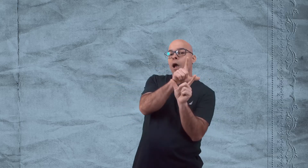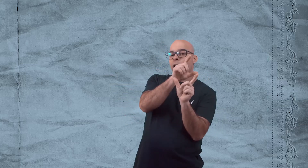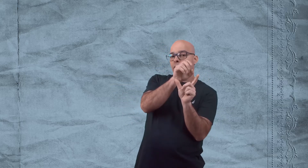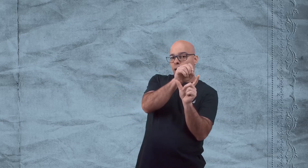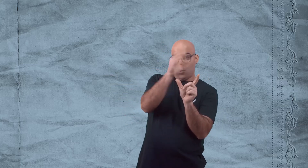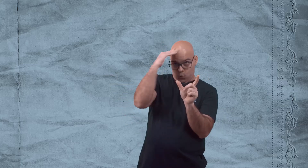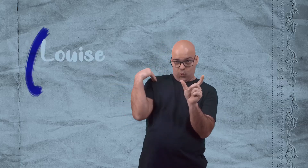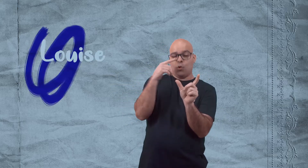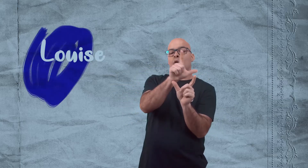Louise